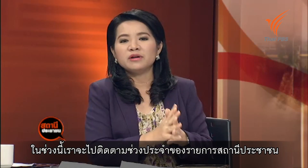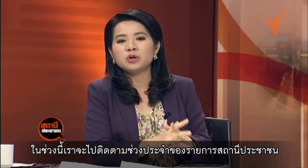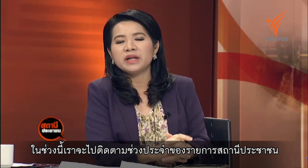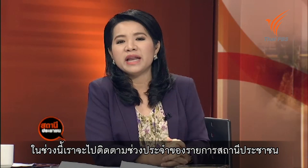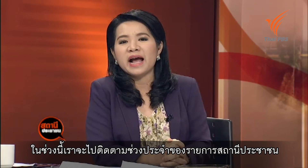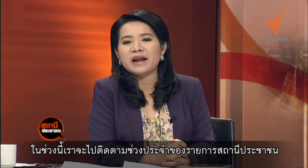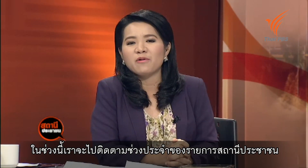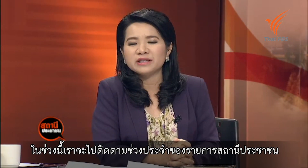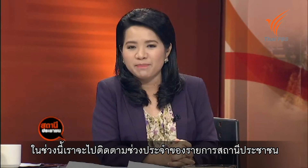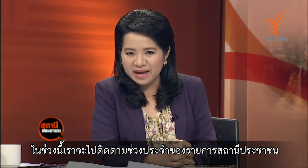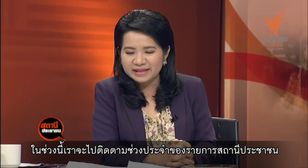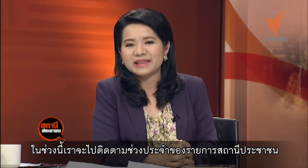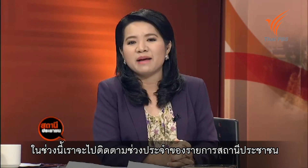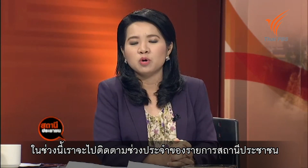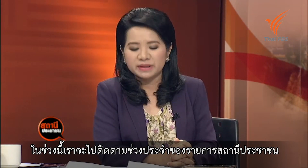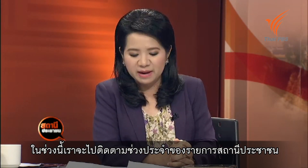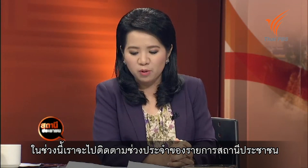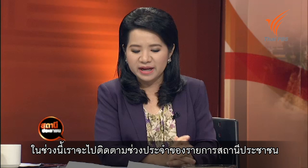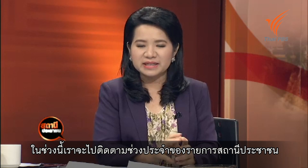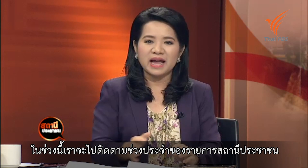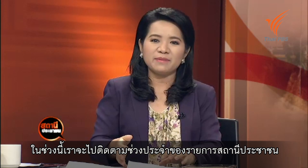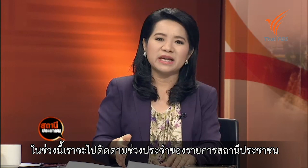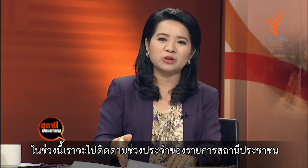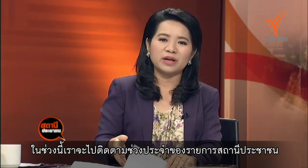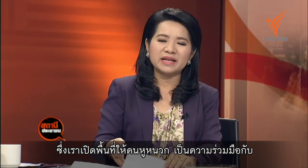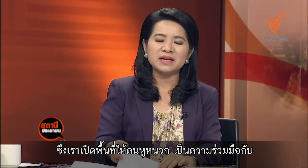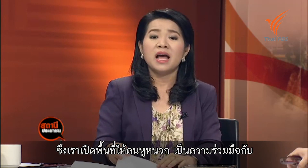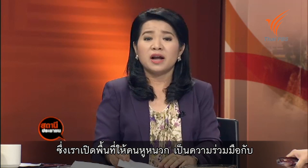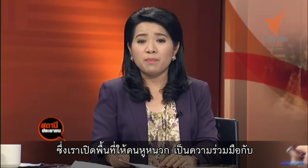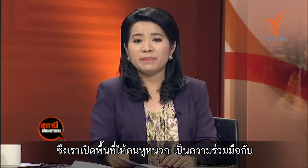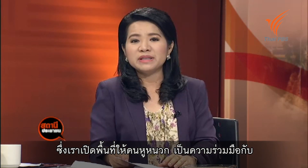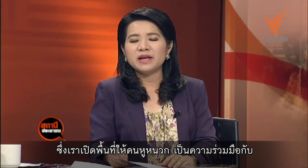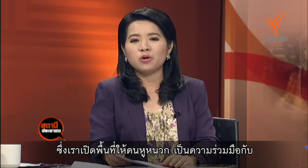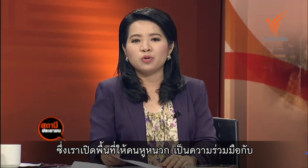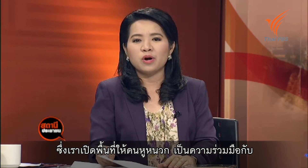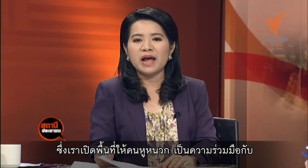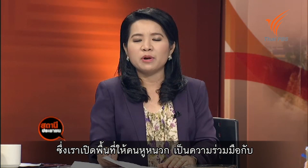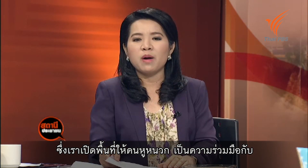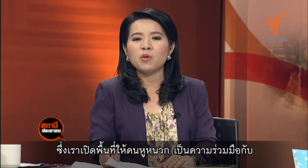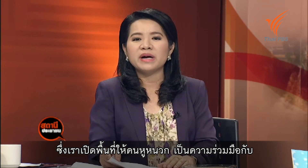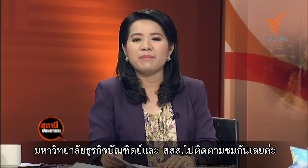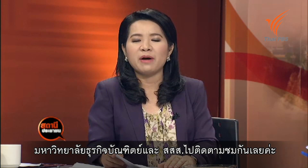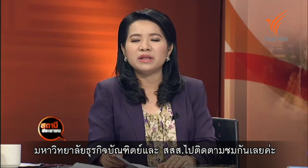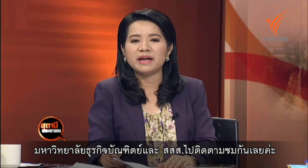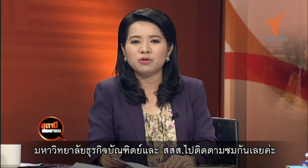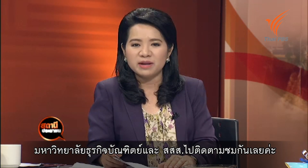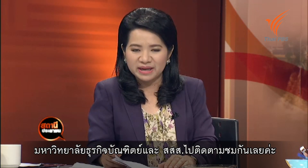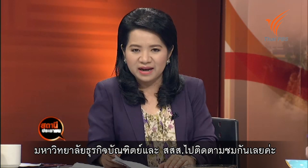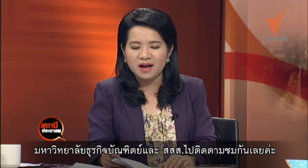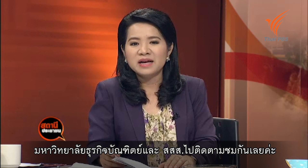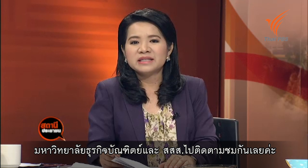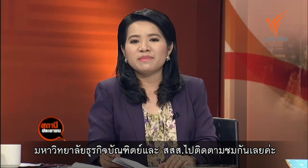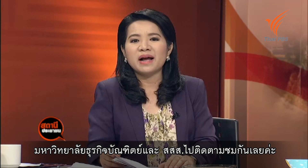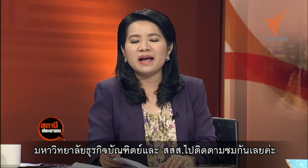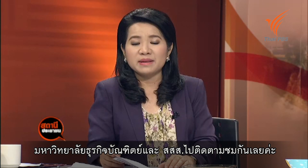ท่านผู้ชมครับเดี๋ยวในช่วงนี้นะคะเราก็จะไปติดตามช่วงประจำของรายการสถานีประชาชนนะคะซึ่งเราเปิดพื้นที่ให้คนหูหนวกนะคะเป็นความร่วมมือกับมหาวิทยาลัยธุรกิจบัณฑิต